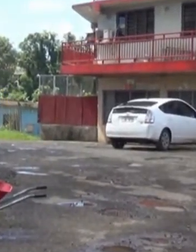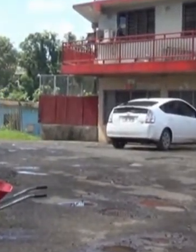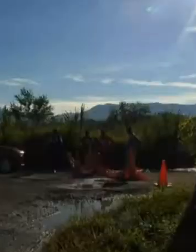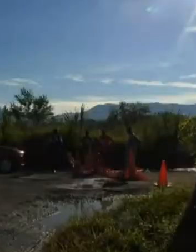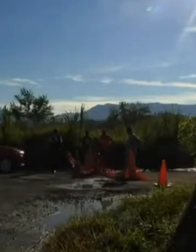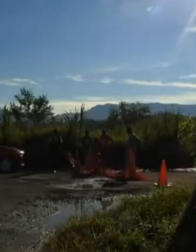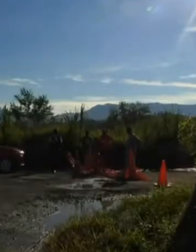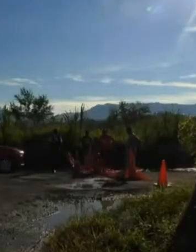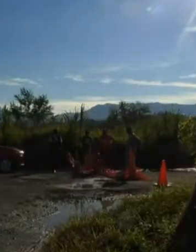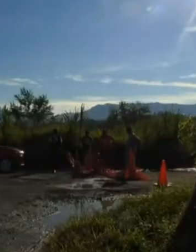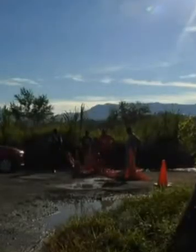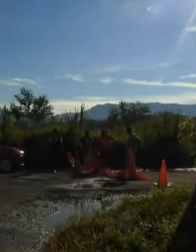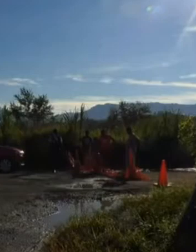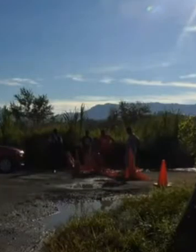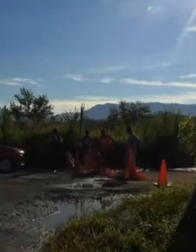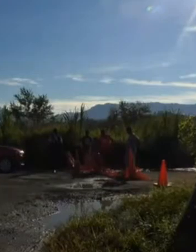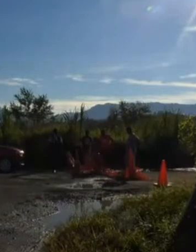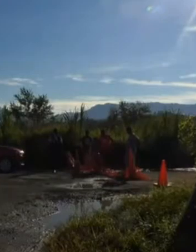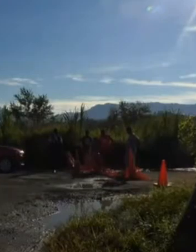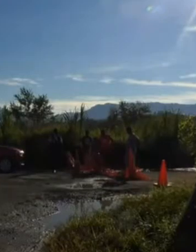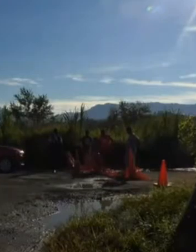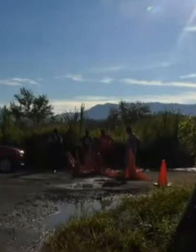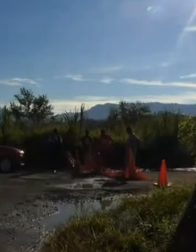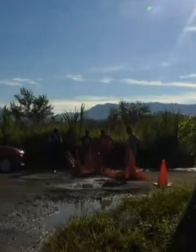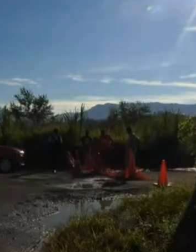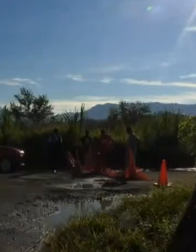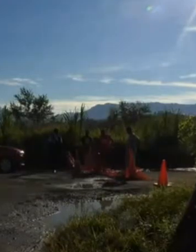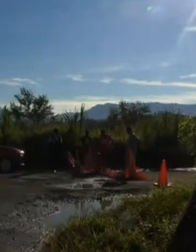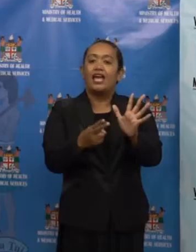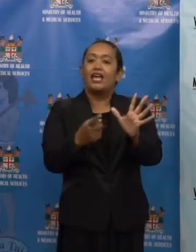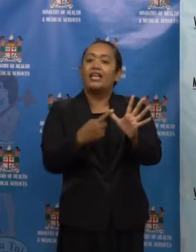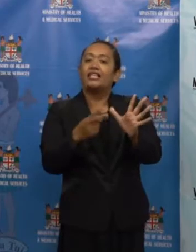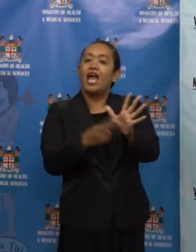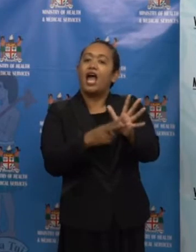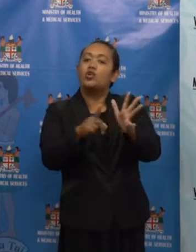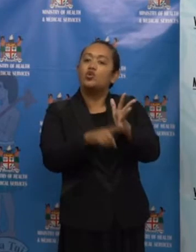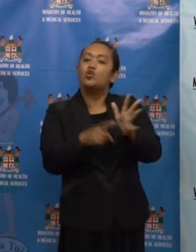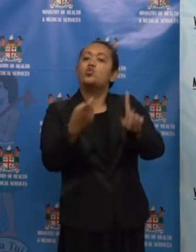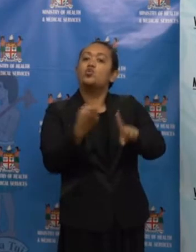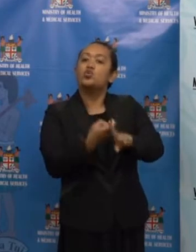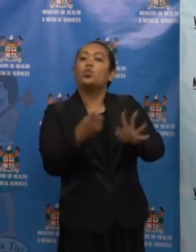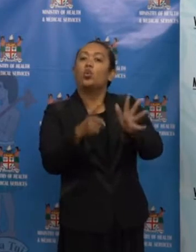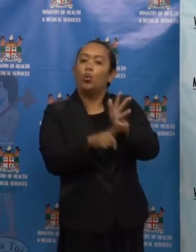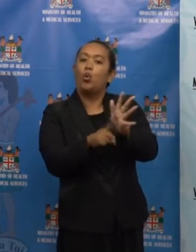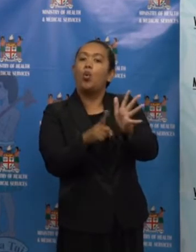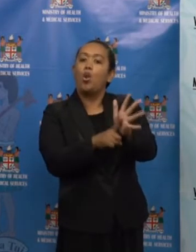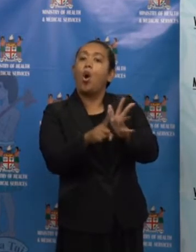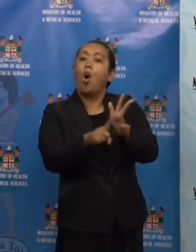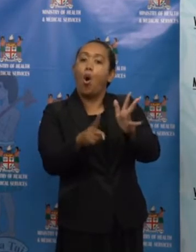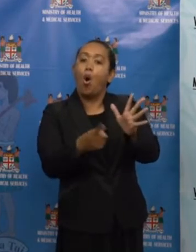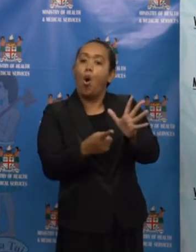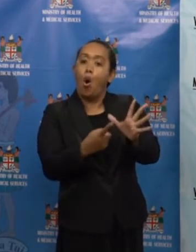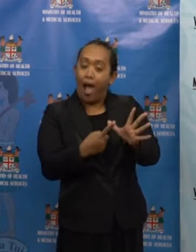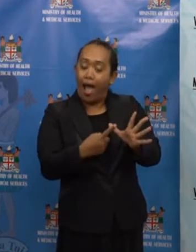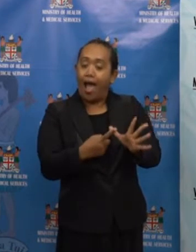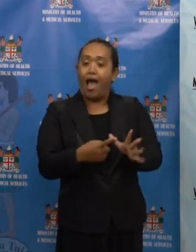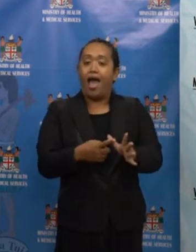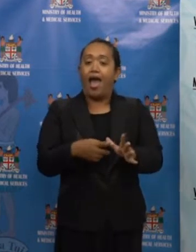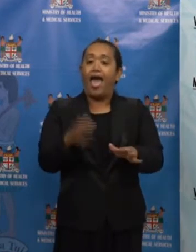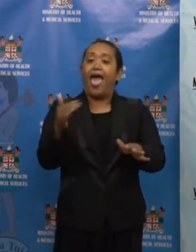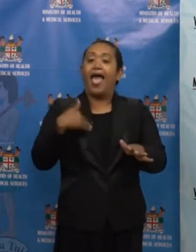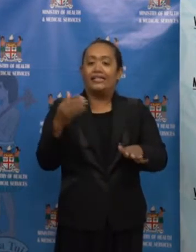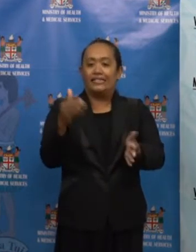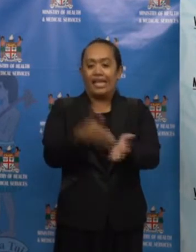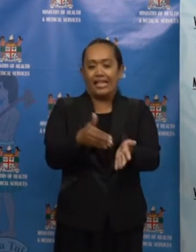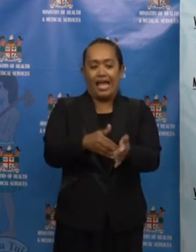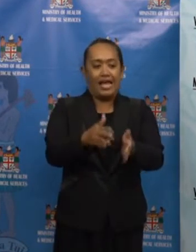na nona vale na marama may makoi kandike bito manda na COVID-19. Kaya na buni wala tunde na tamban nimbula, buni wai James